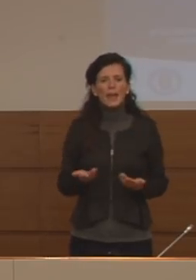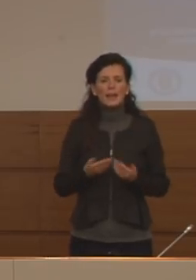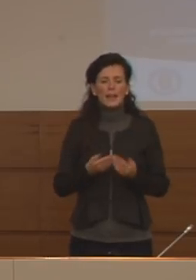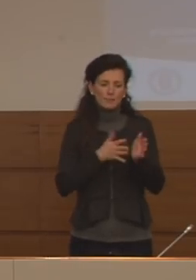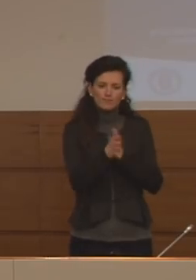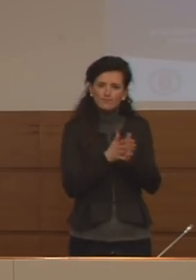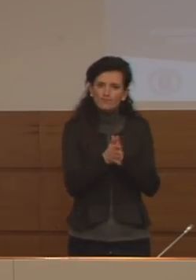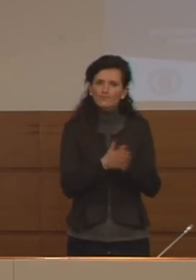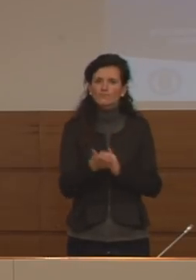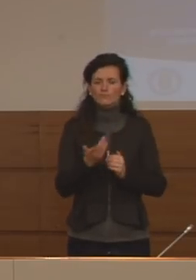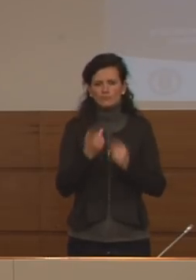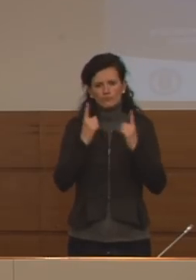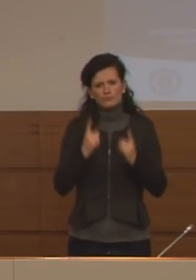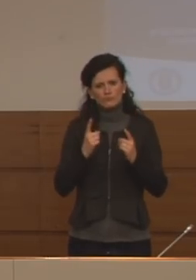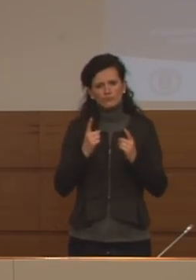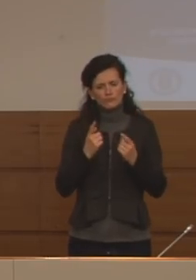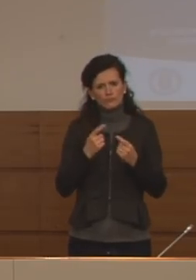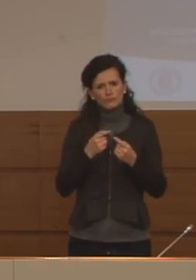evitare